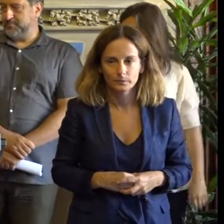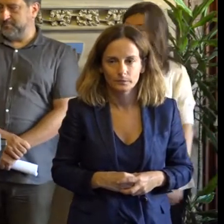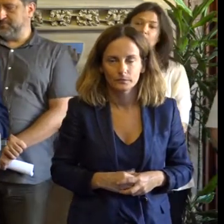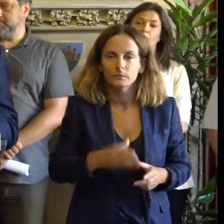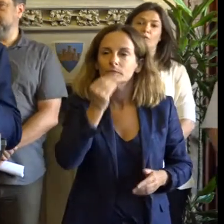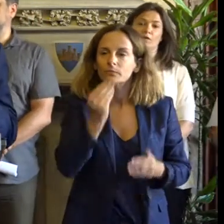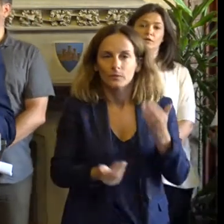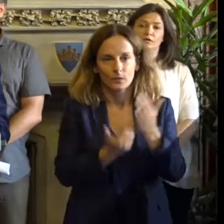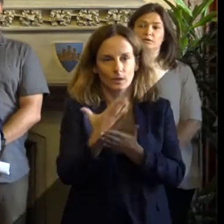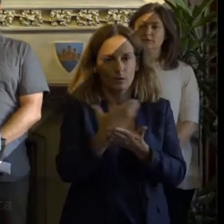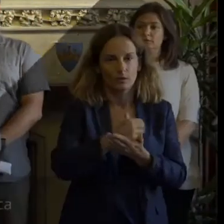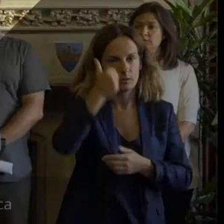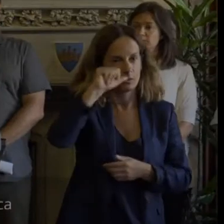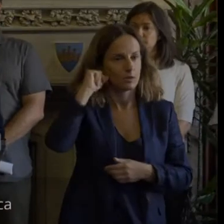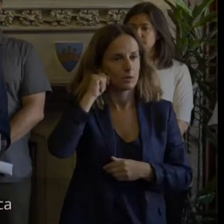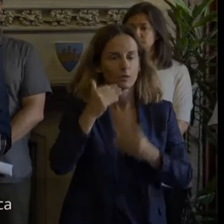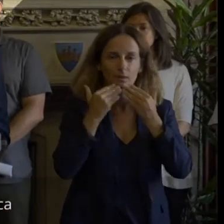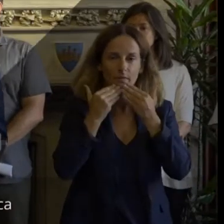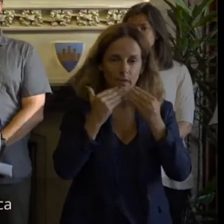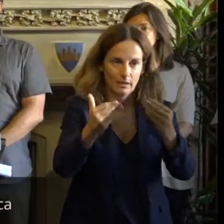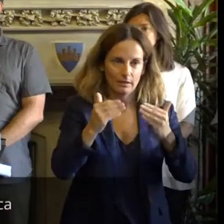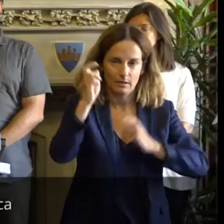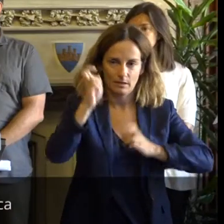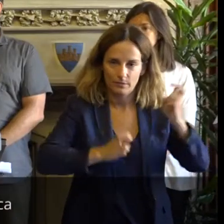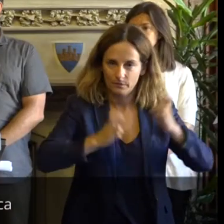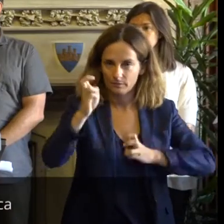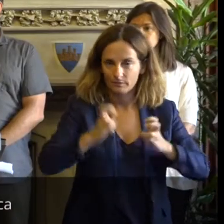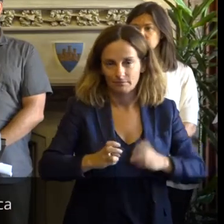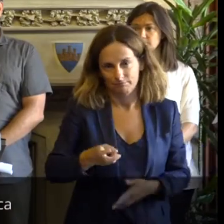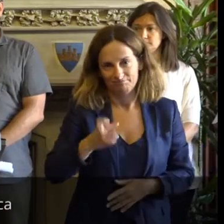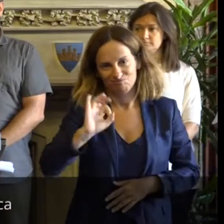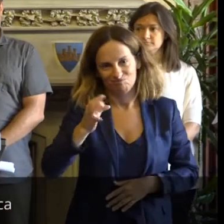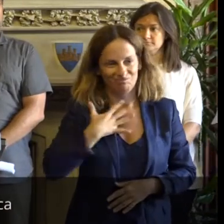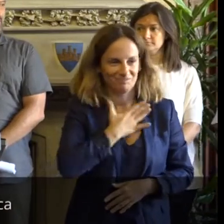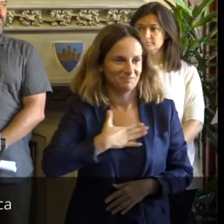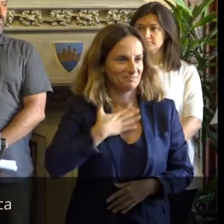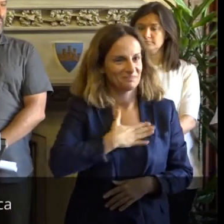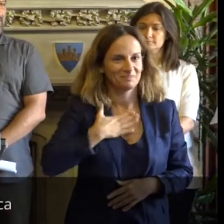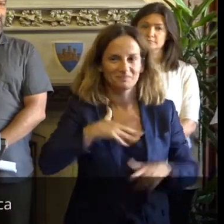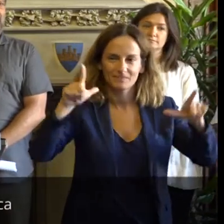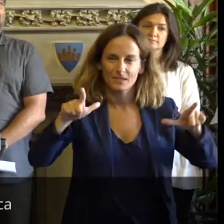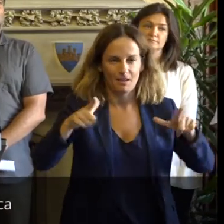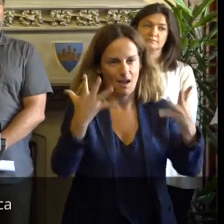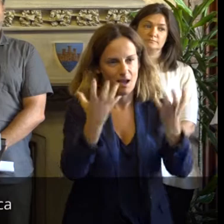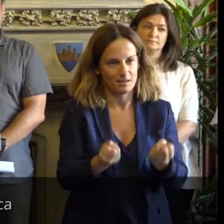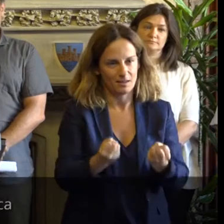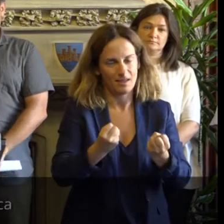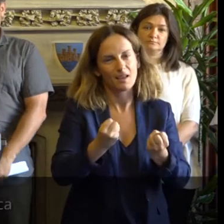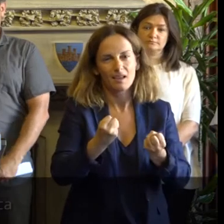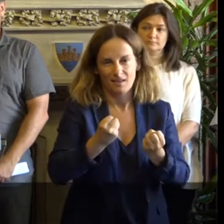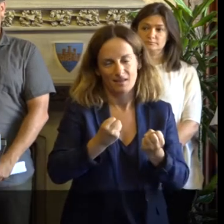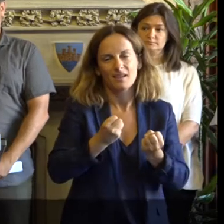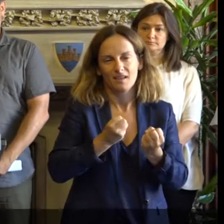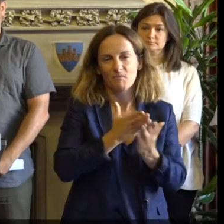Bé, bon dia a tots i a totes i moltes gràcies per ser aquí, per venir. La veritat que és un goig veure aquesta sala plena de mitjans de comunicació i que moltes